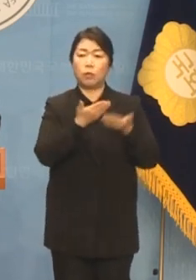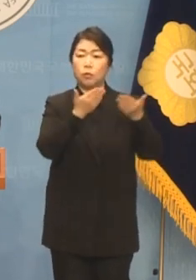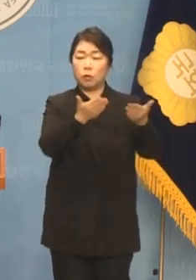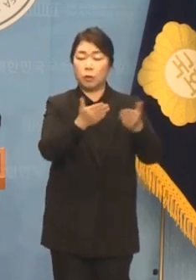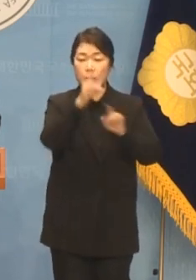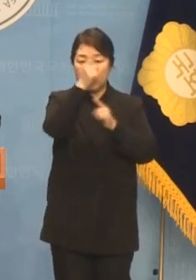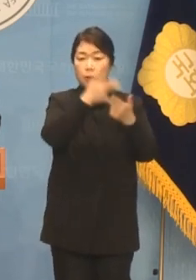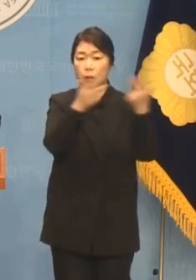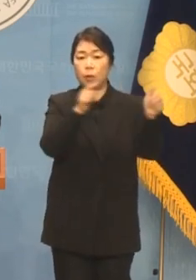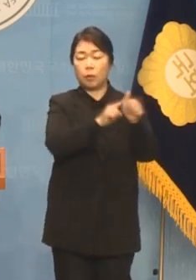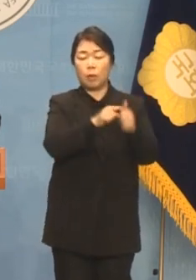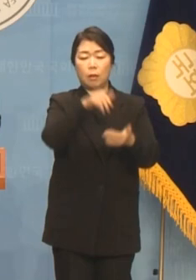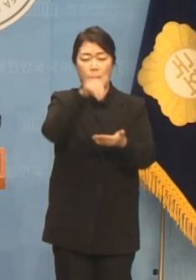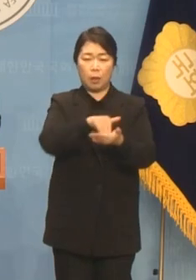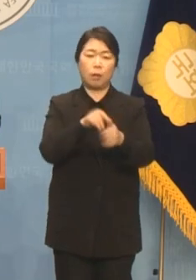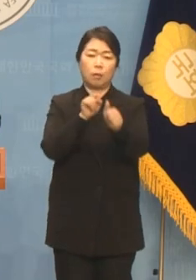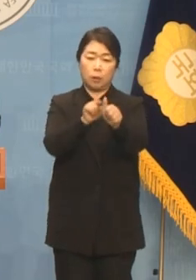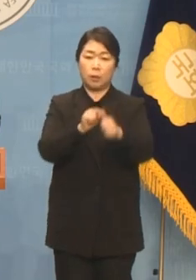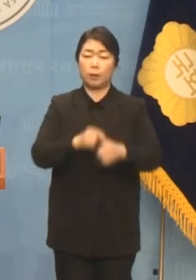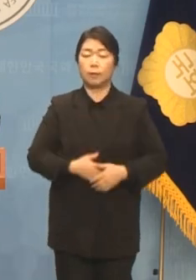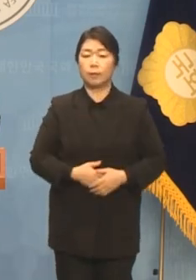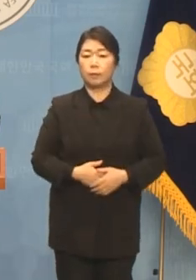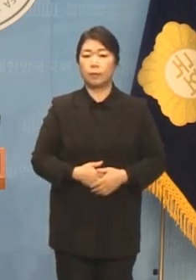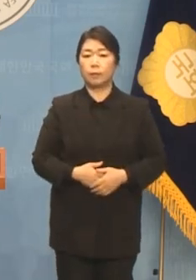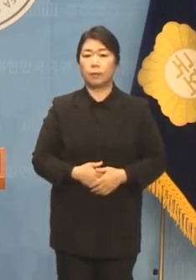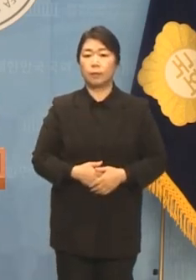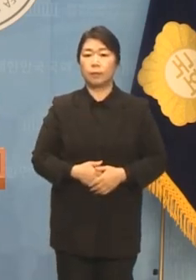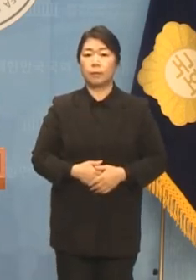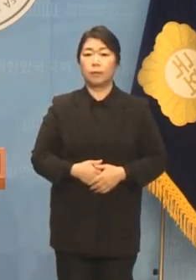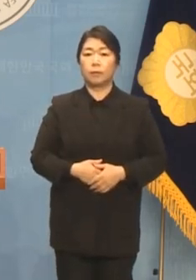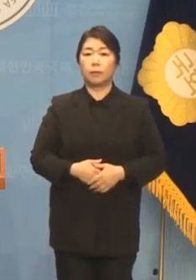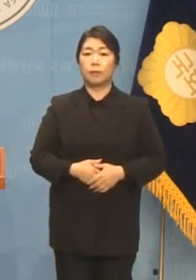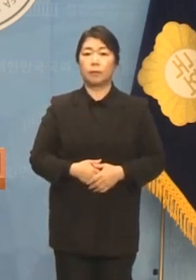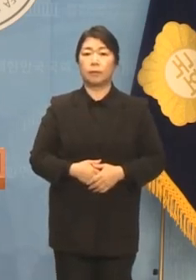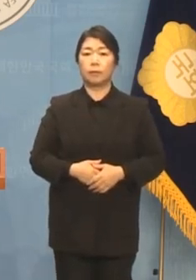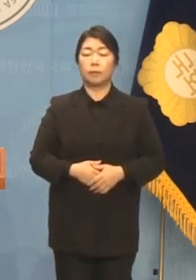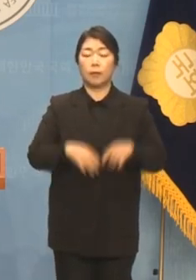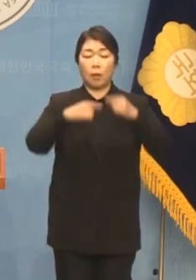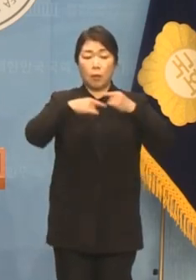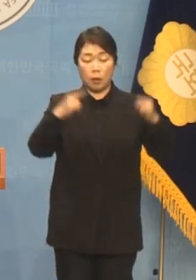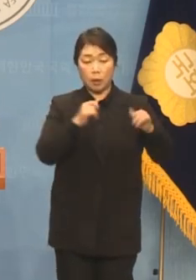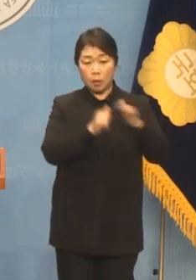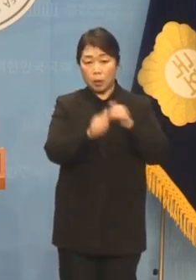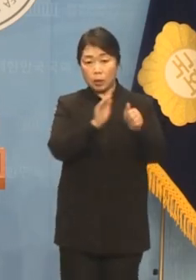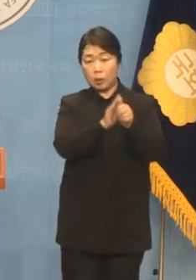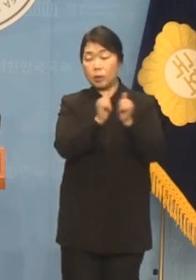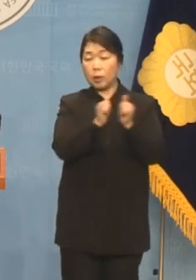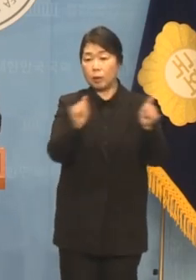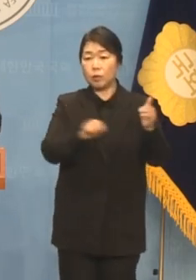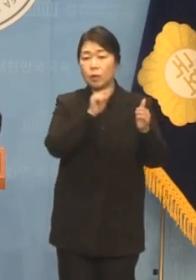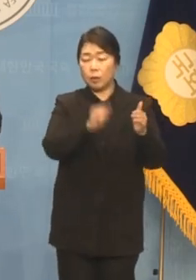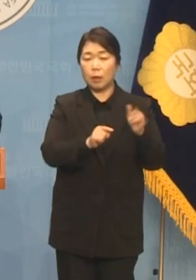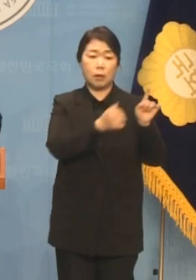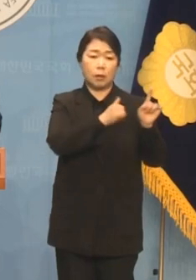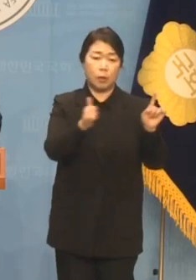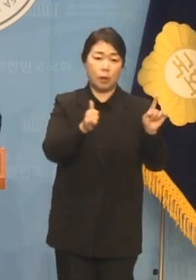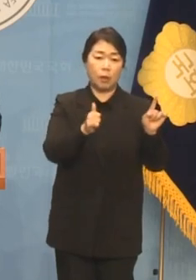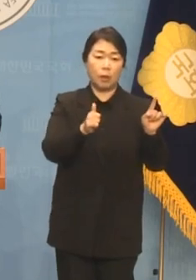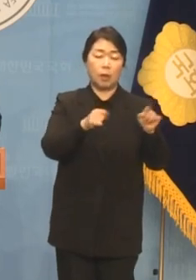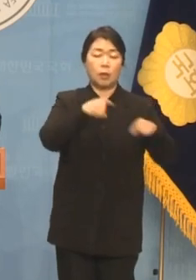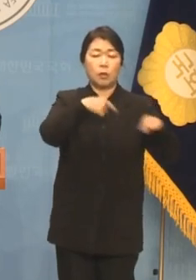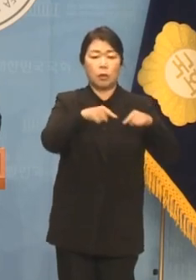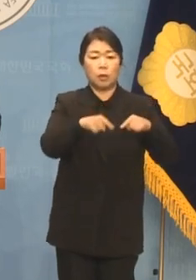대표는 반성하시길 바랍니다 프랑스 대표직인 중 한 명인 정치 사회학자